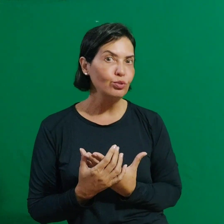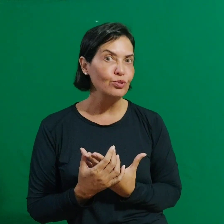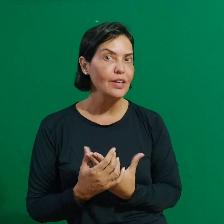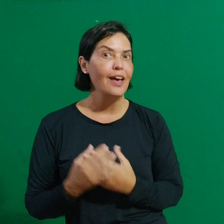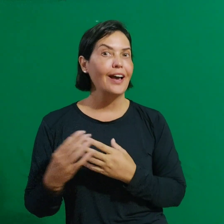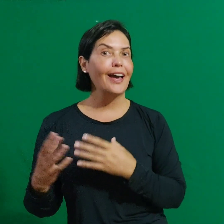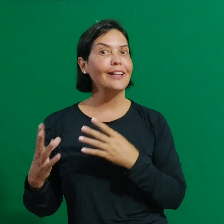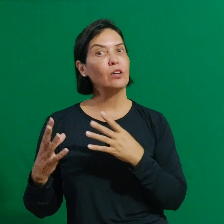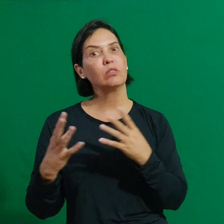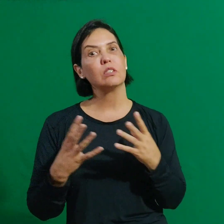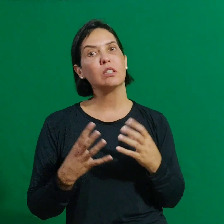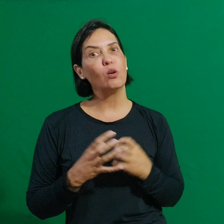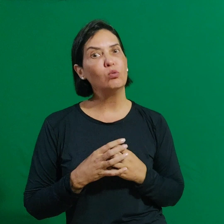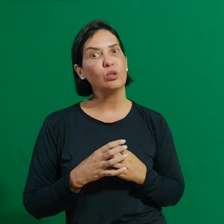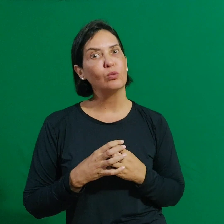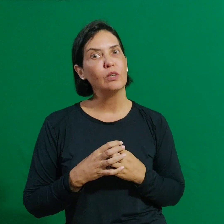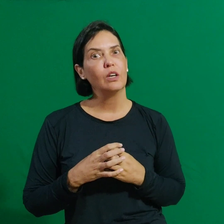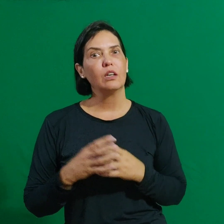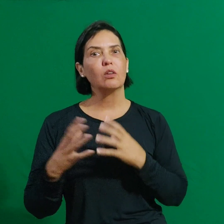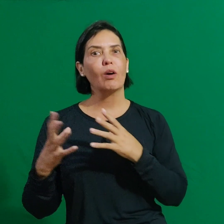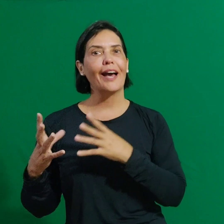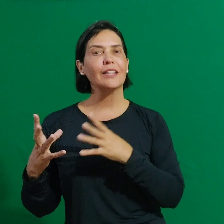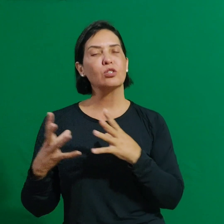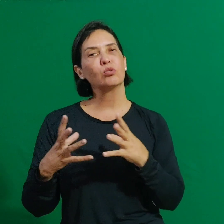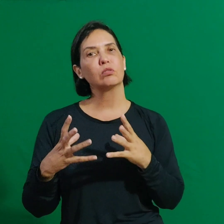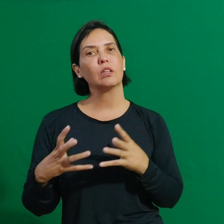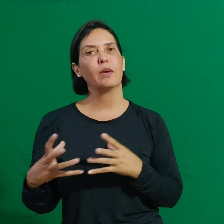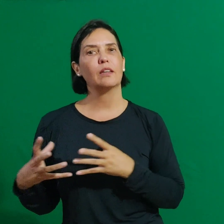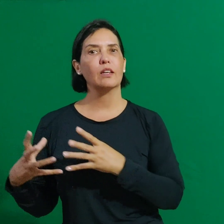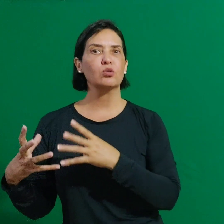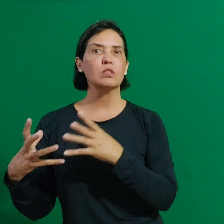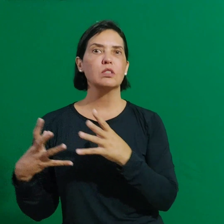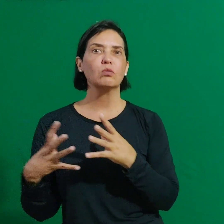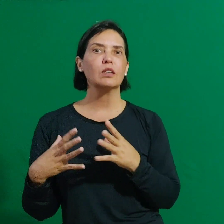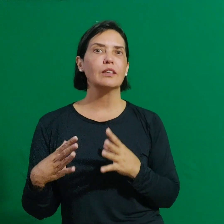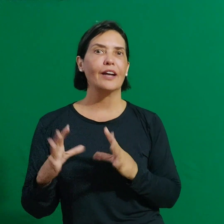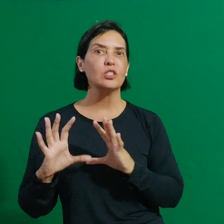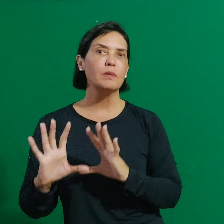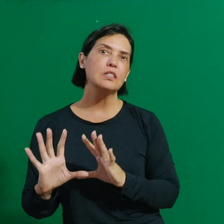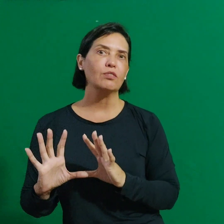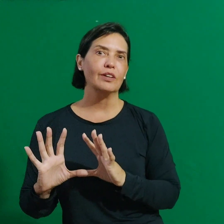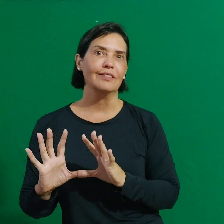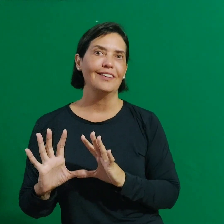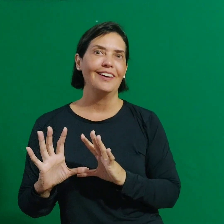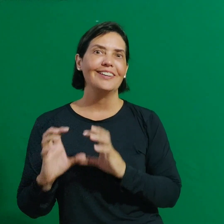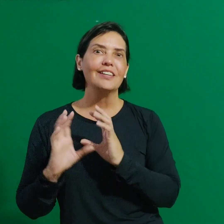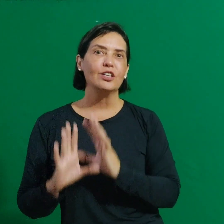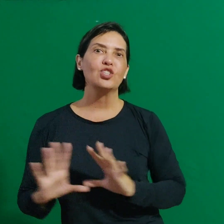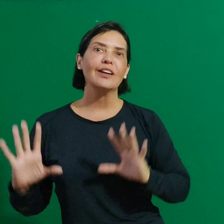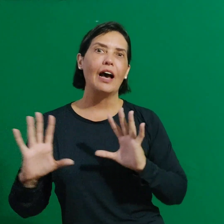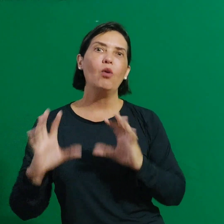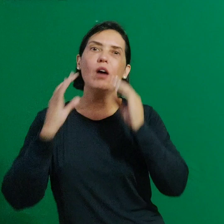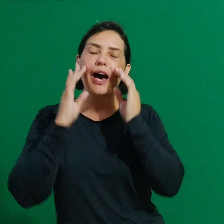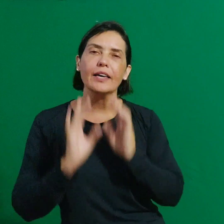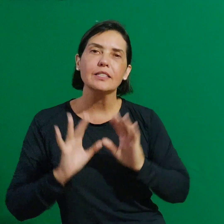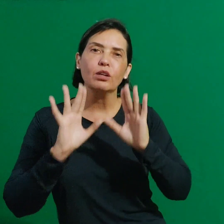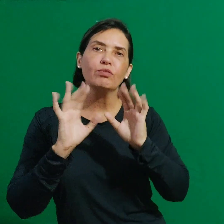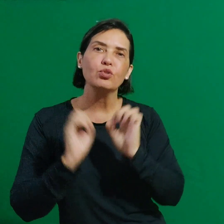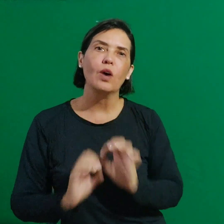alunos, cada aluno em si é único. Então, cada surdo também tem a sua singularidade específica. E, em geral, a questão visual